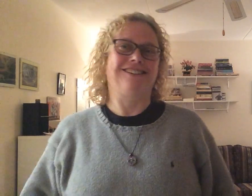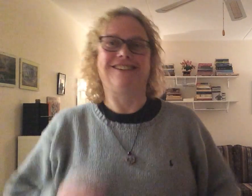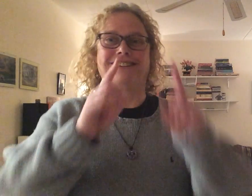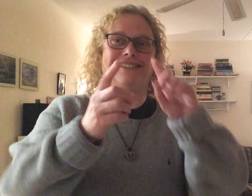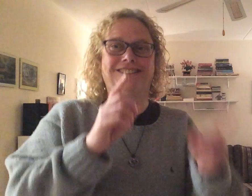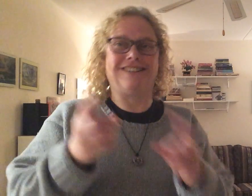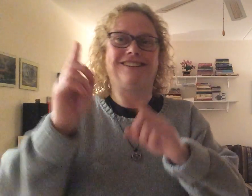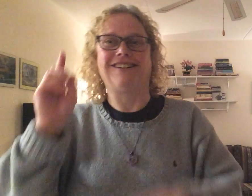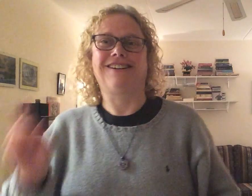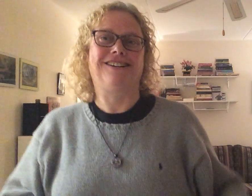smal gesproken.